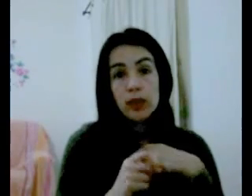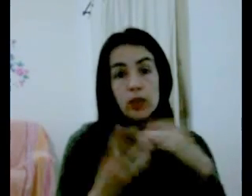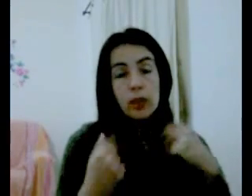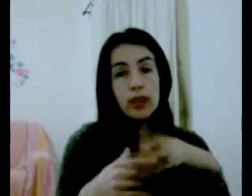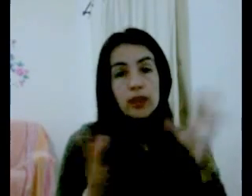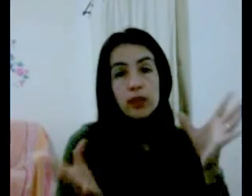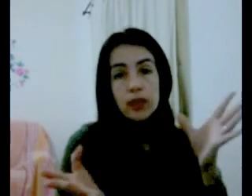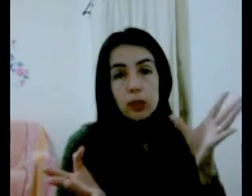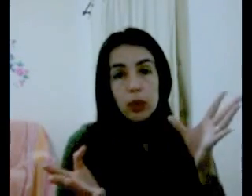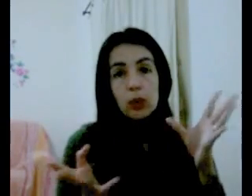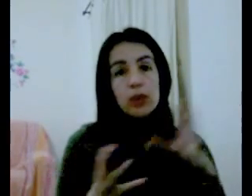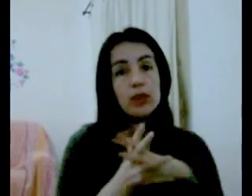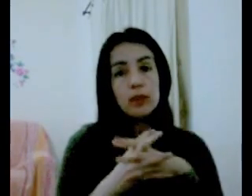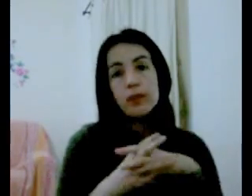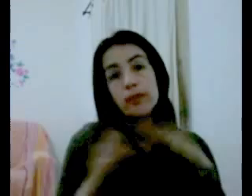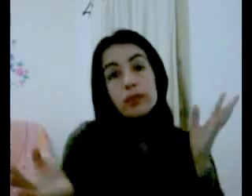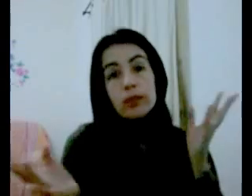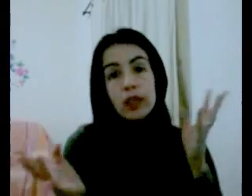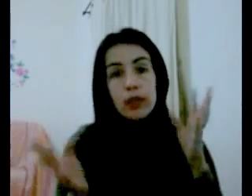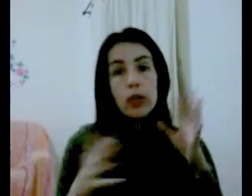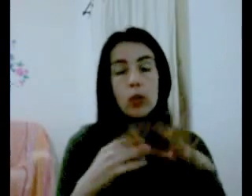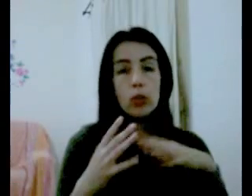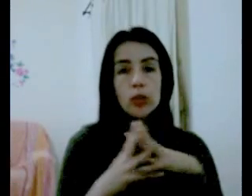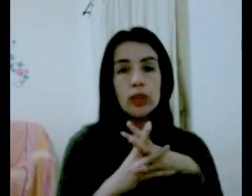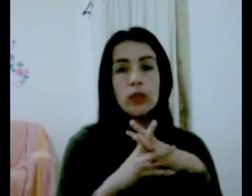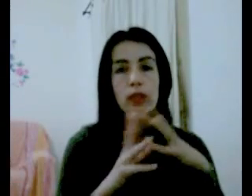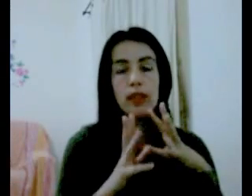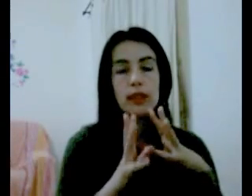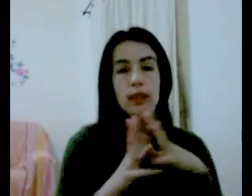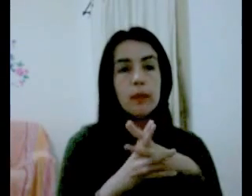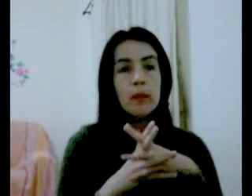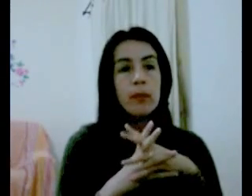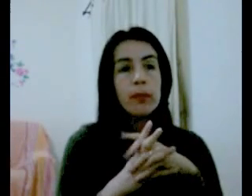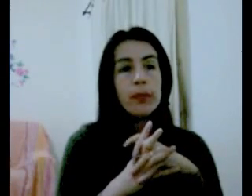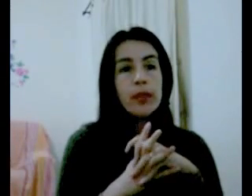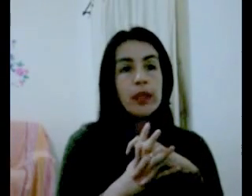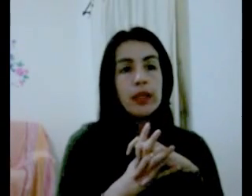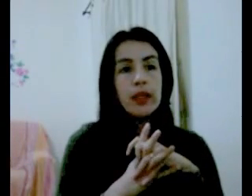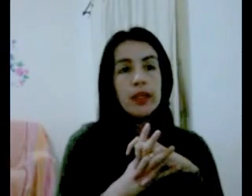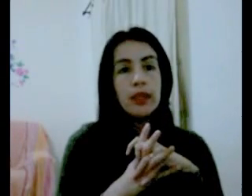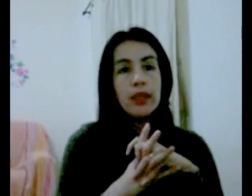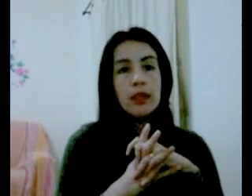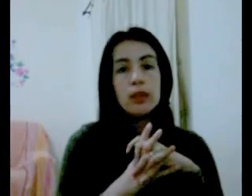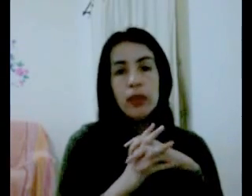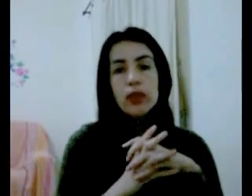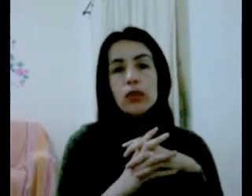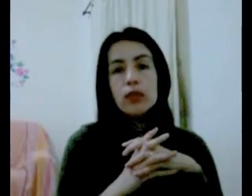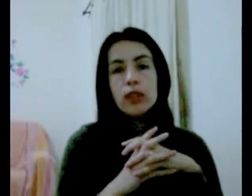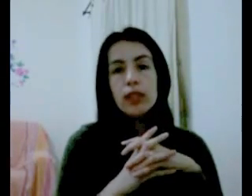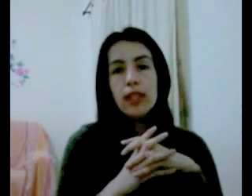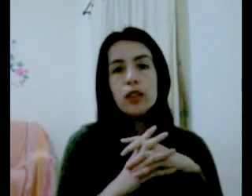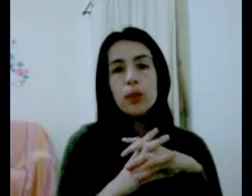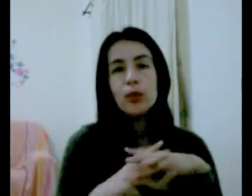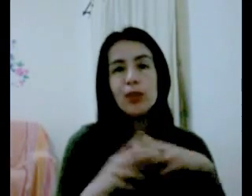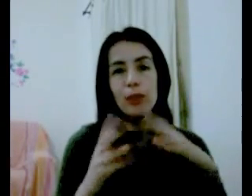ovário policístico, apareceram esses miomas, deve ter algum motivo, né, assim. E eu espero que não seja nada tipo